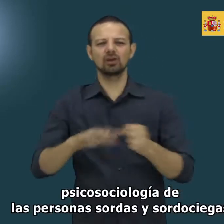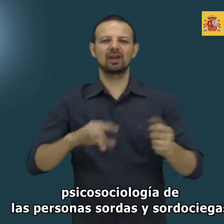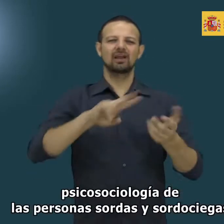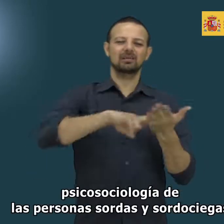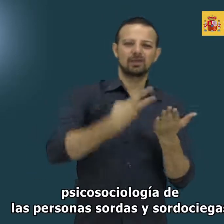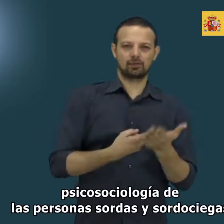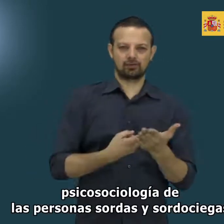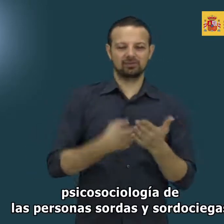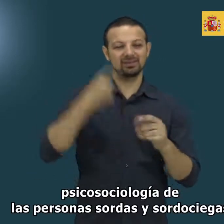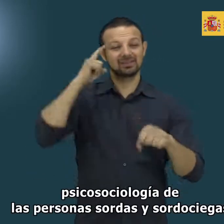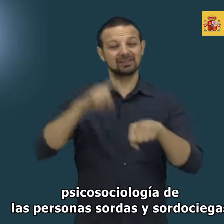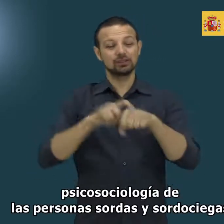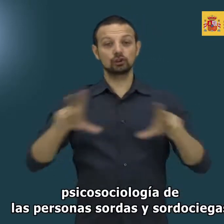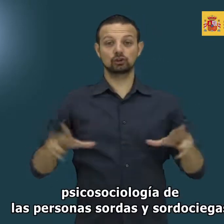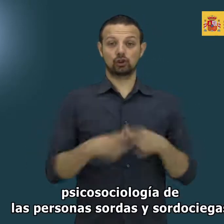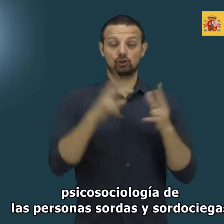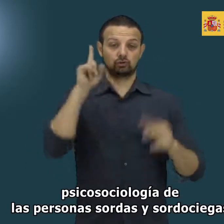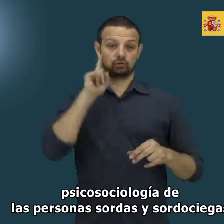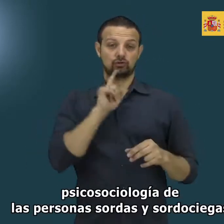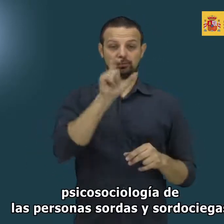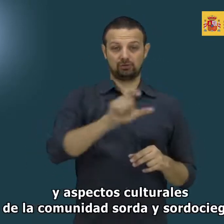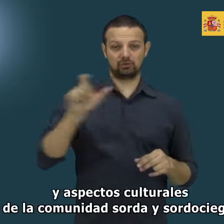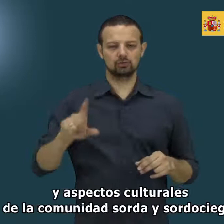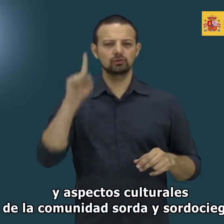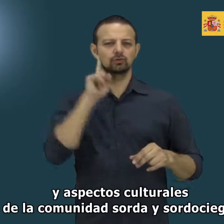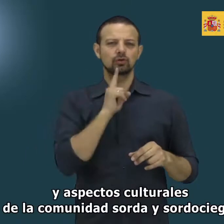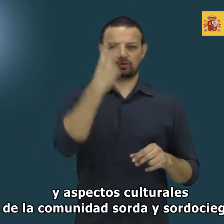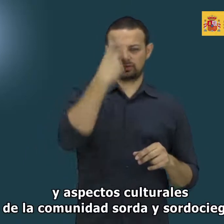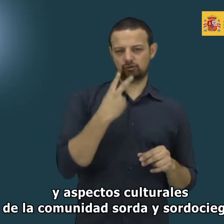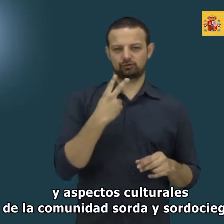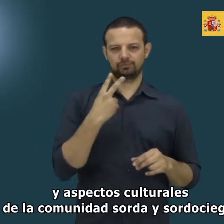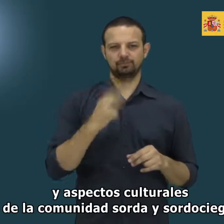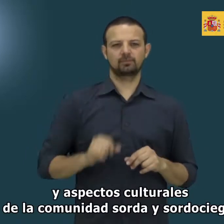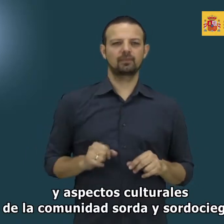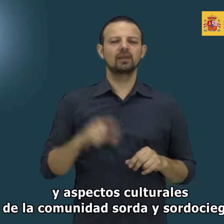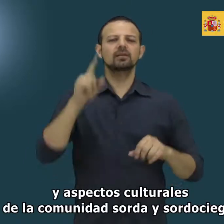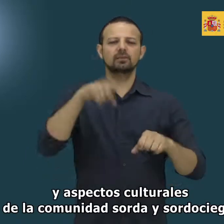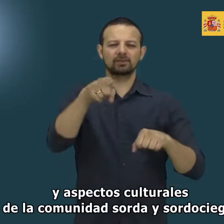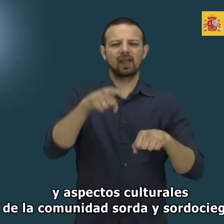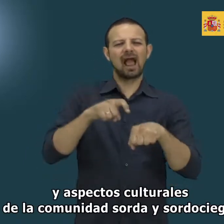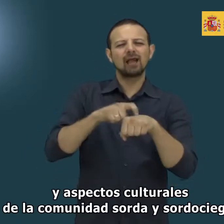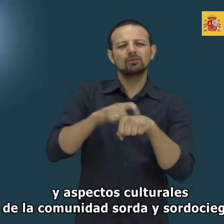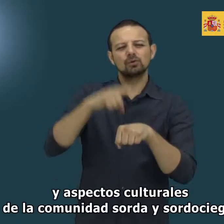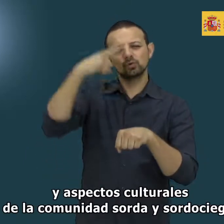psicosociología de las personas sordas y sordociegas y aspectos culturales de la comunidad sorda y sordociega.